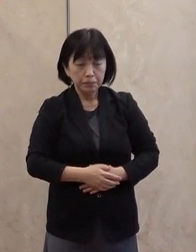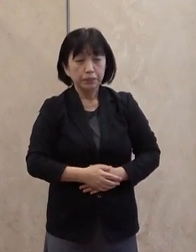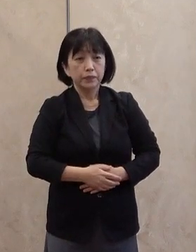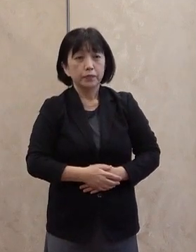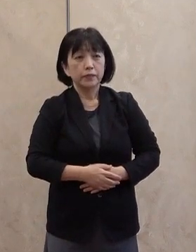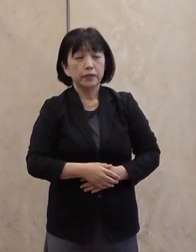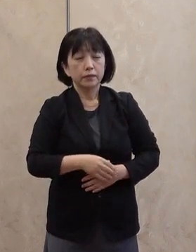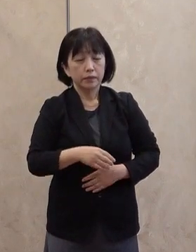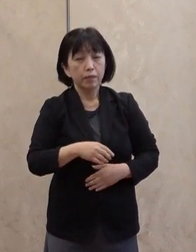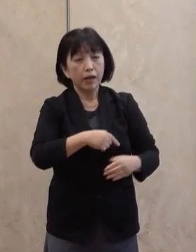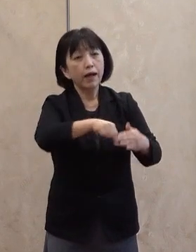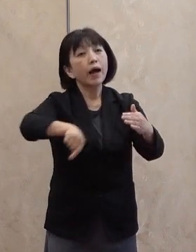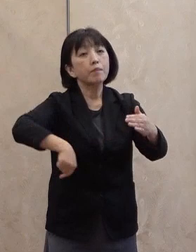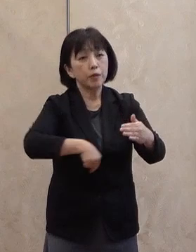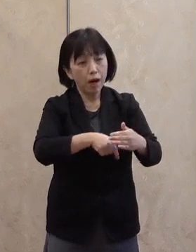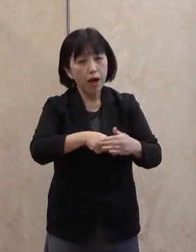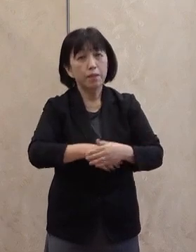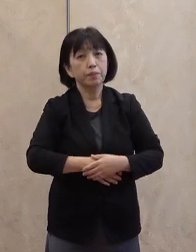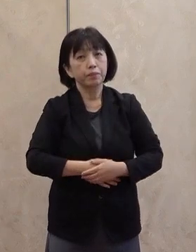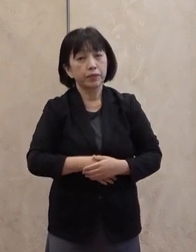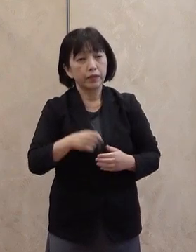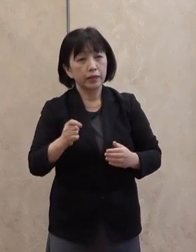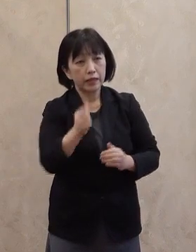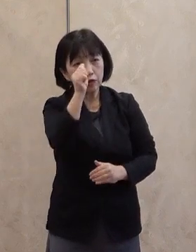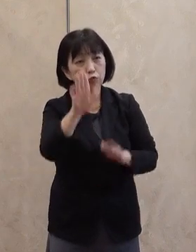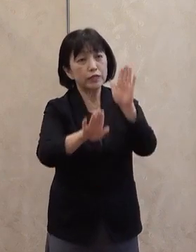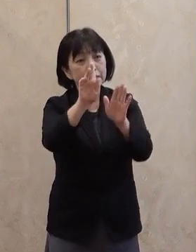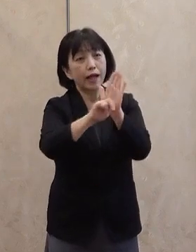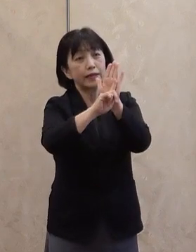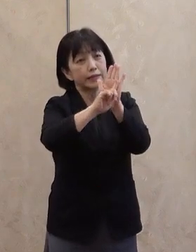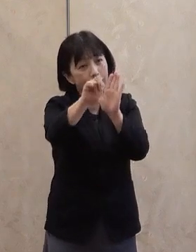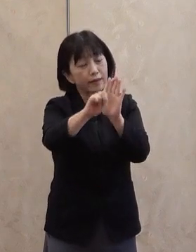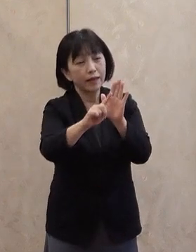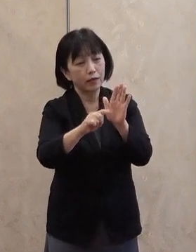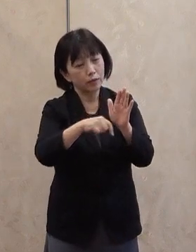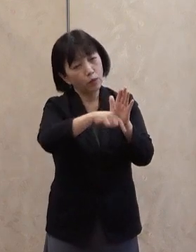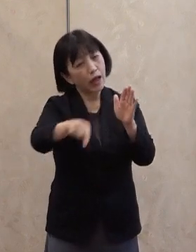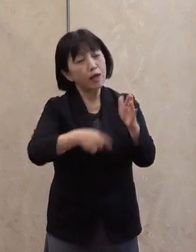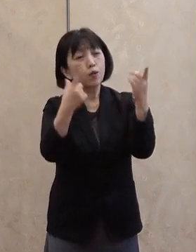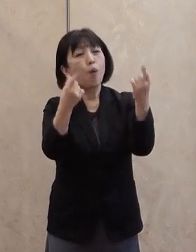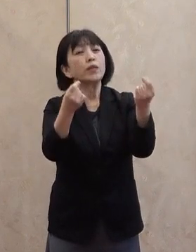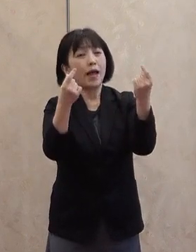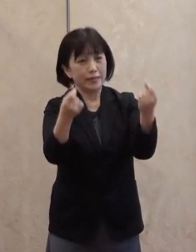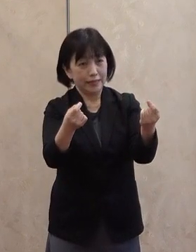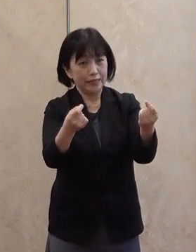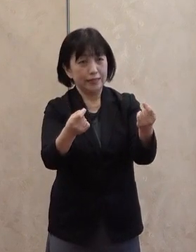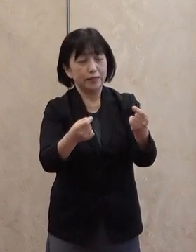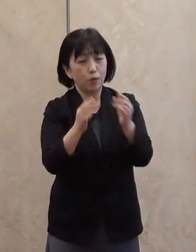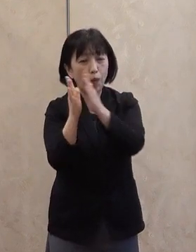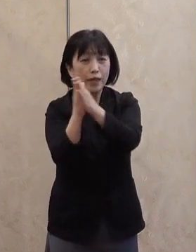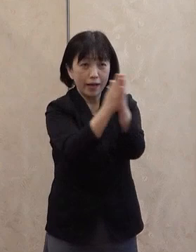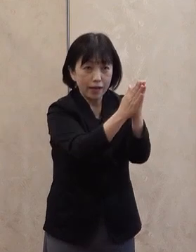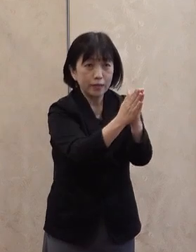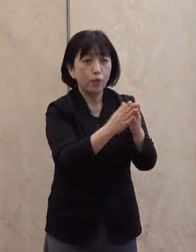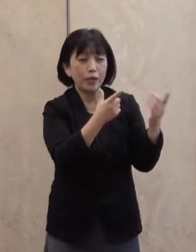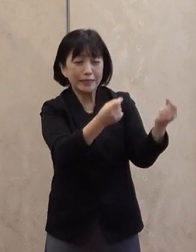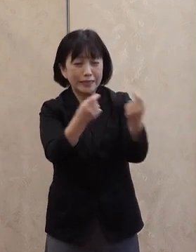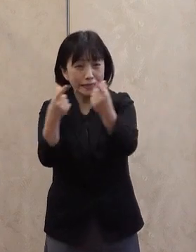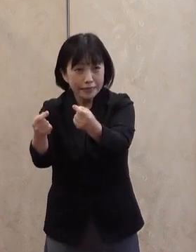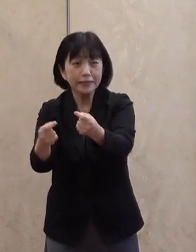またこの措置の中身は緊急事態宣言とほぼ同じ中身をお願いしているので、もうそこを徹底